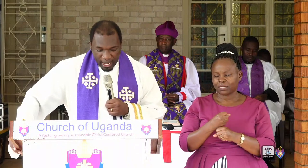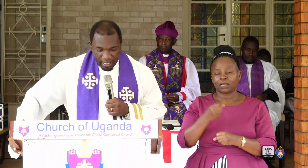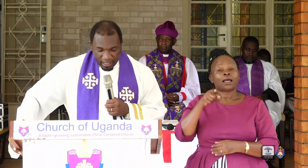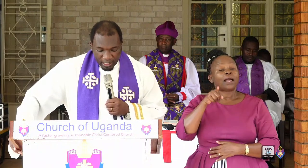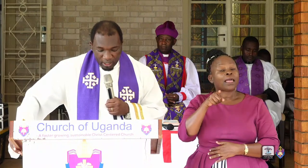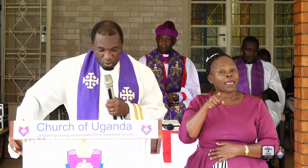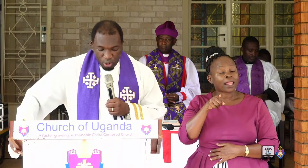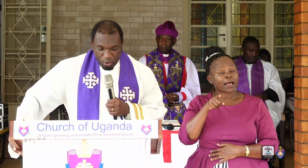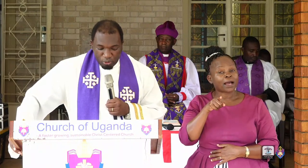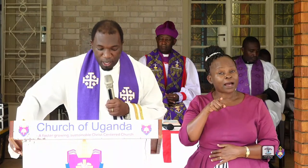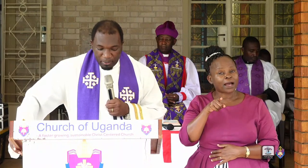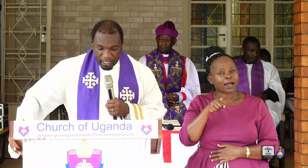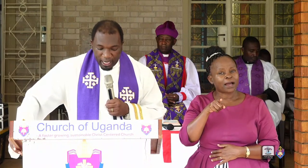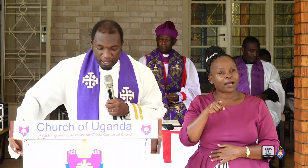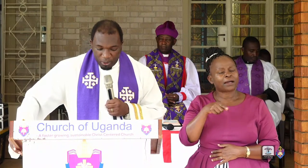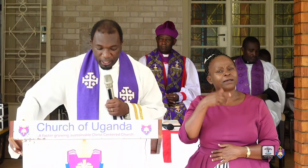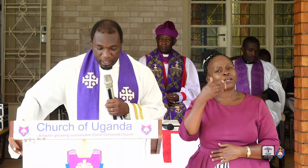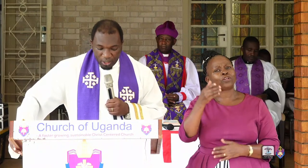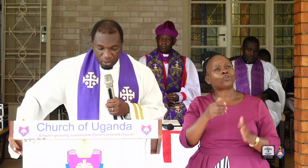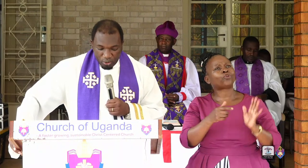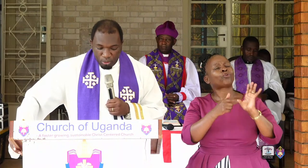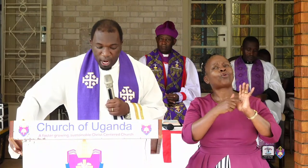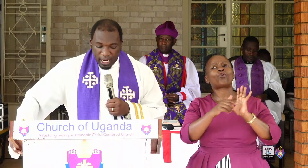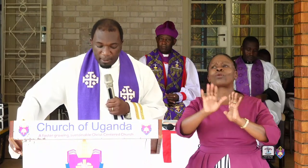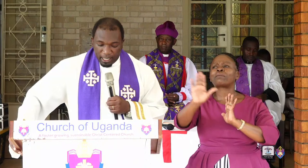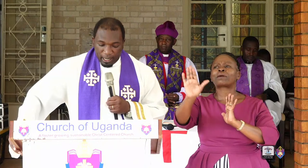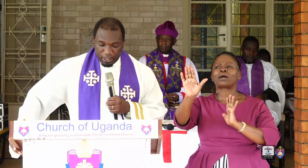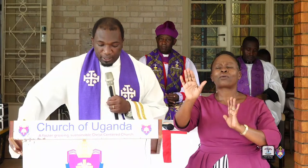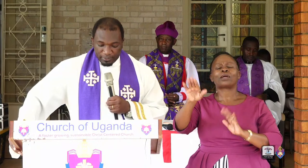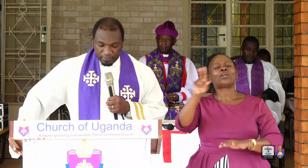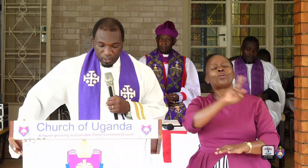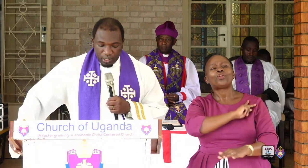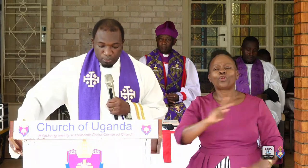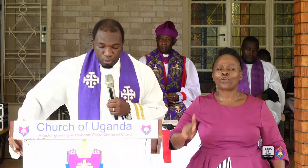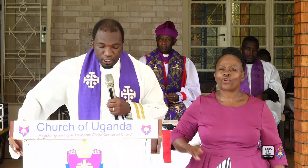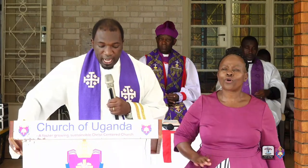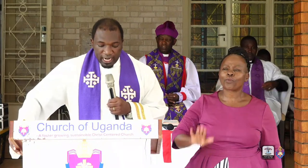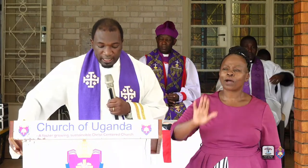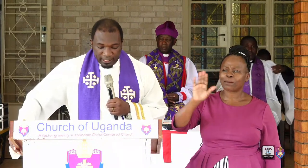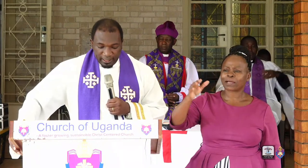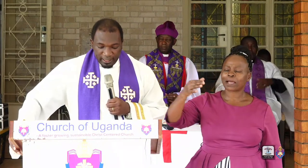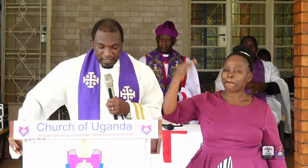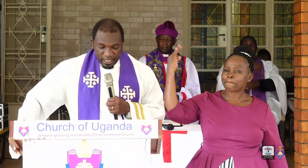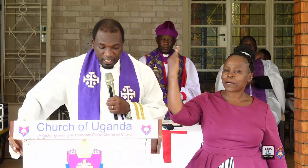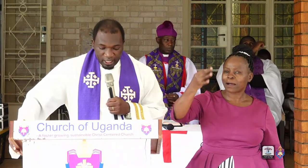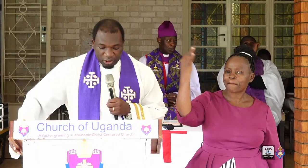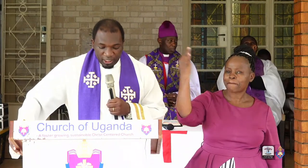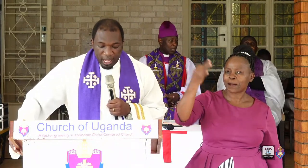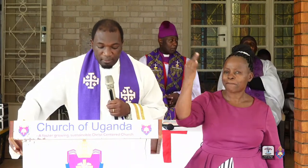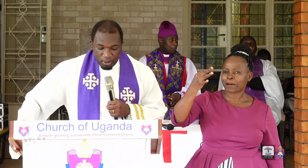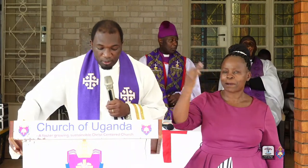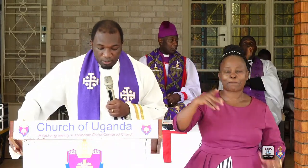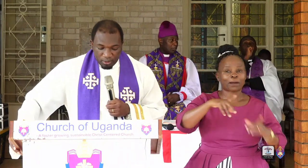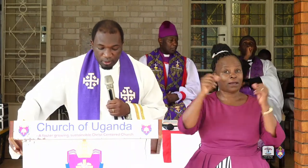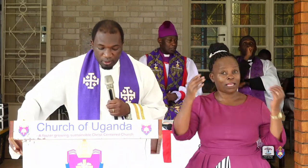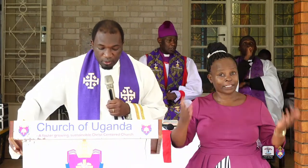Era n'olw'okulabika kwe n'obwakabaka bwe buuliranga ki